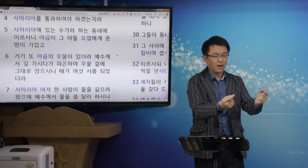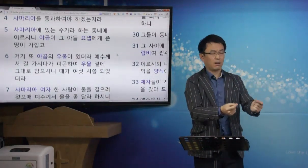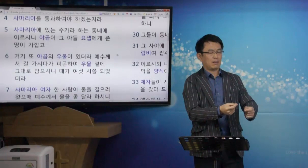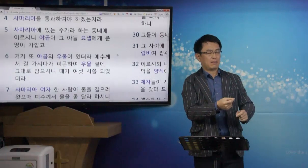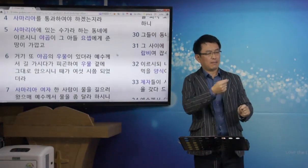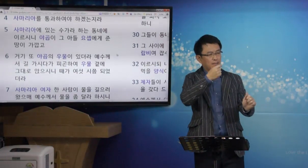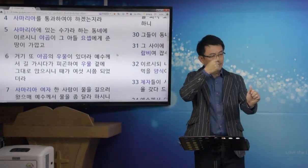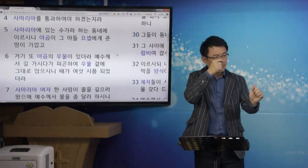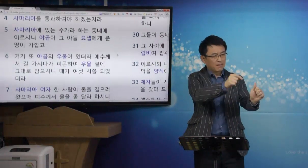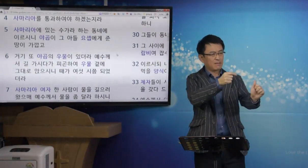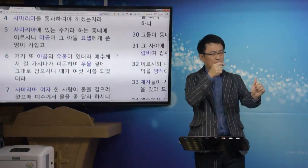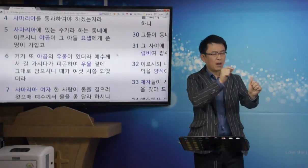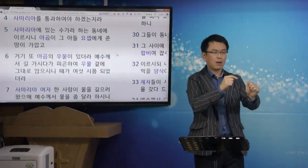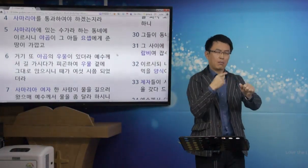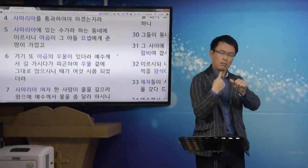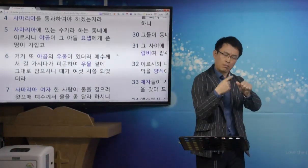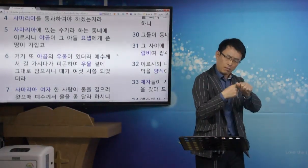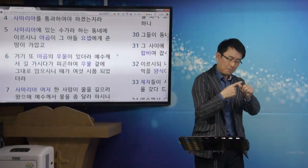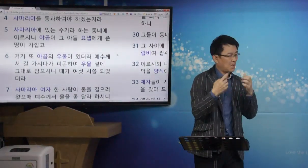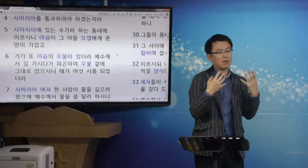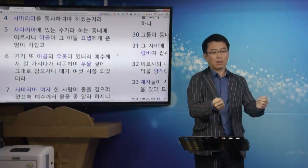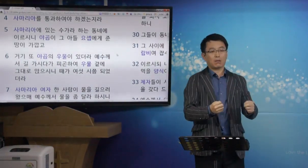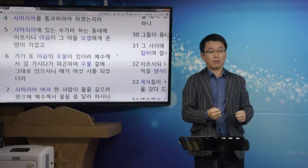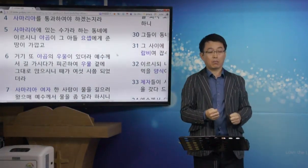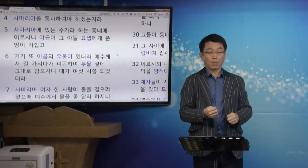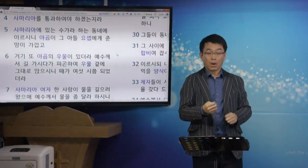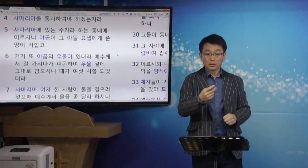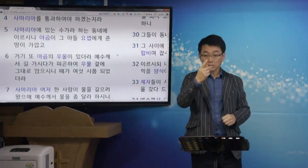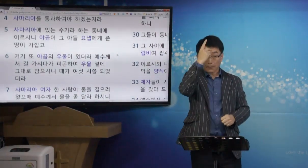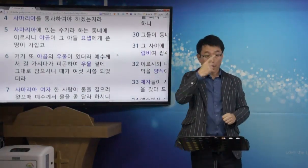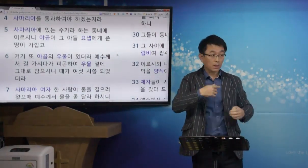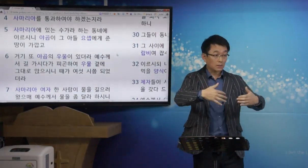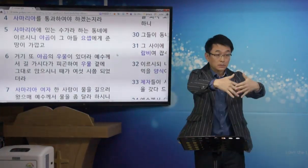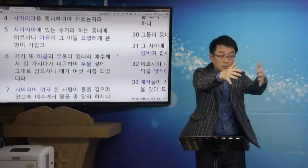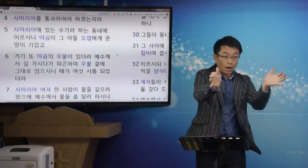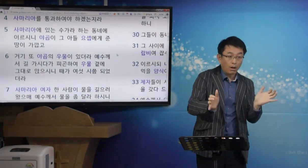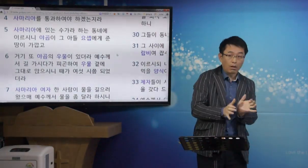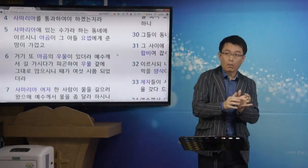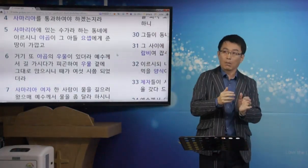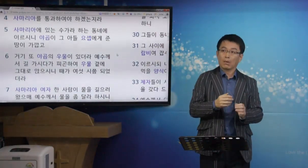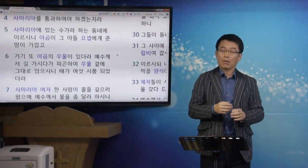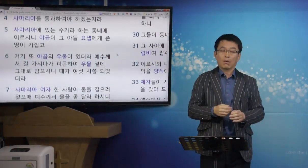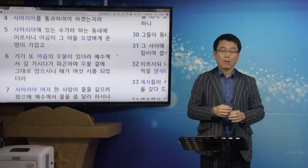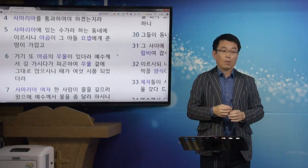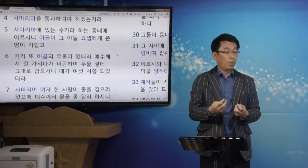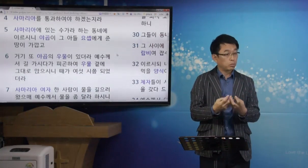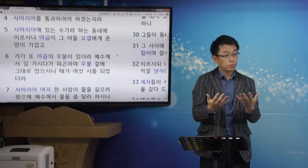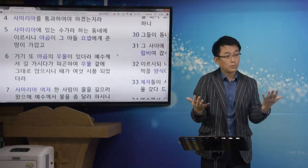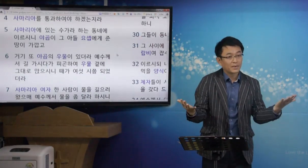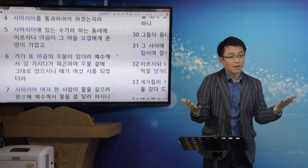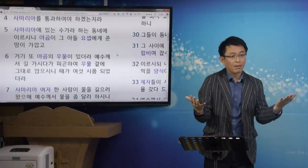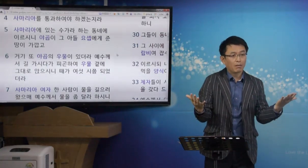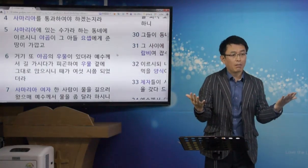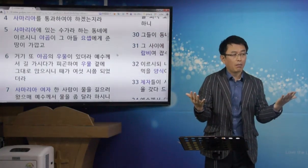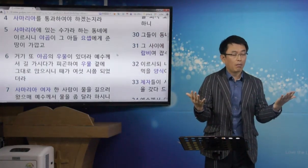이방인 같은 사람들이다 라고 멸시하고 비판을 했습니다. 사마리아 사람들은 어쩔 수